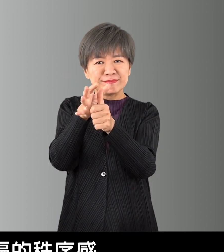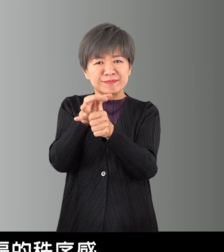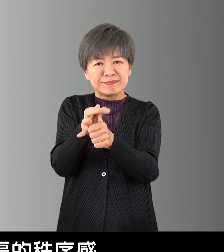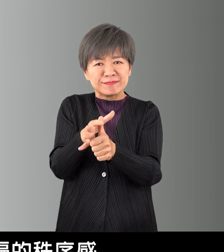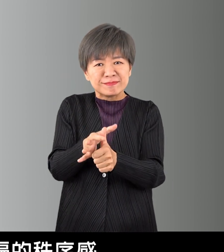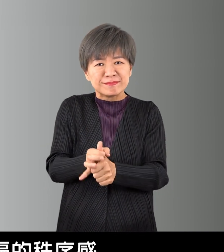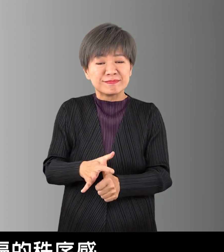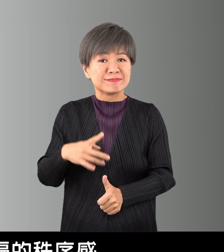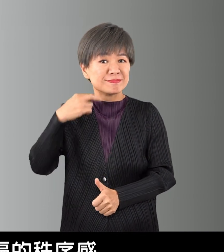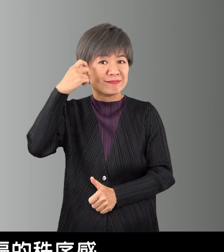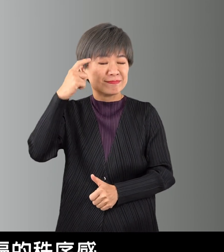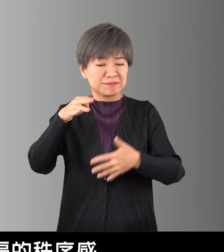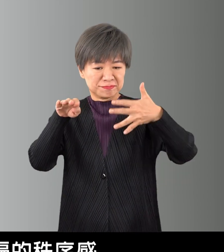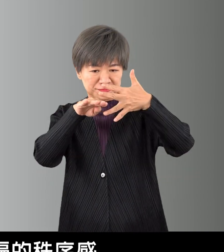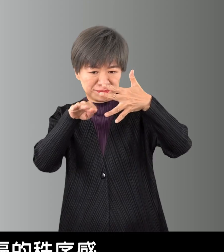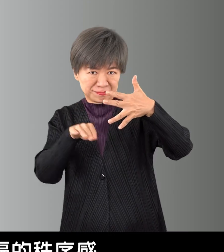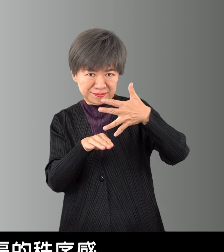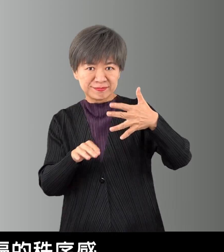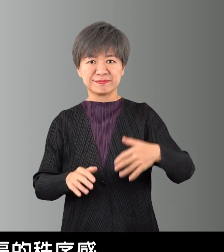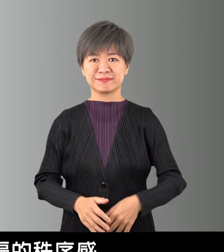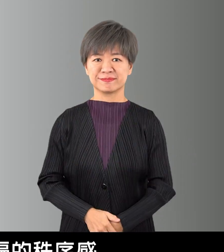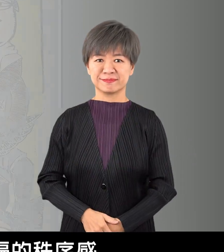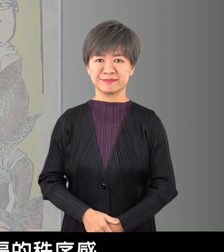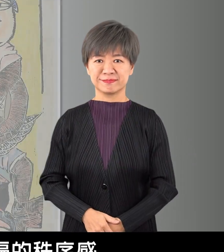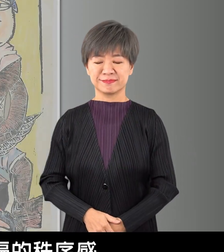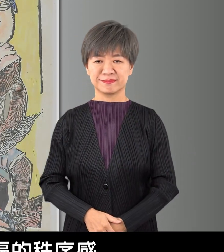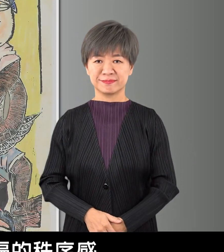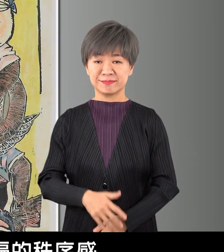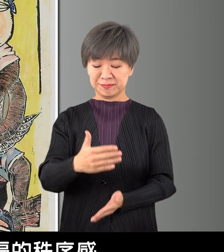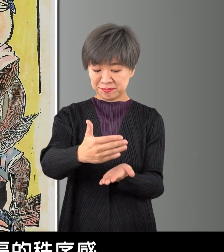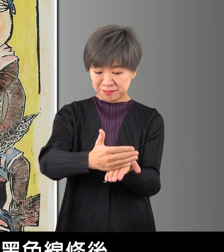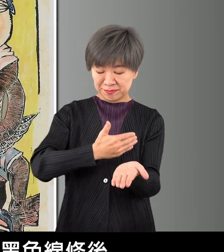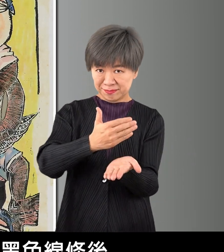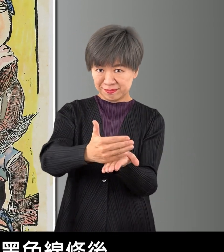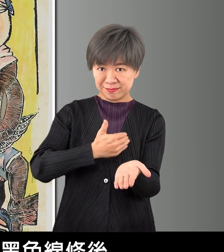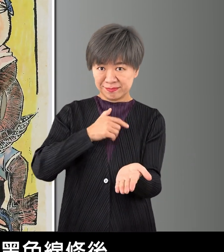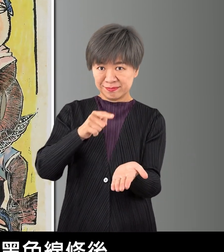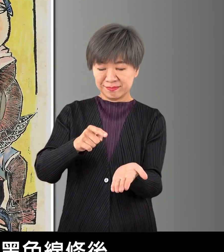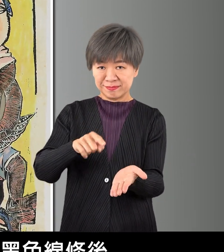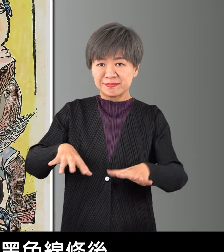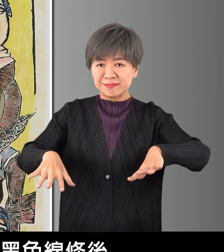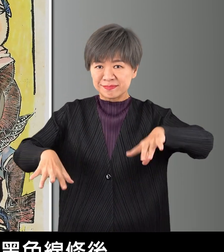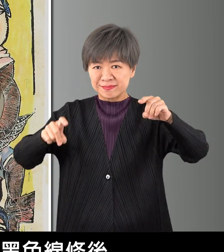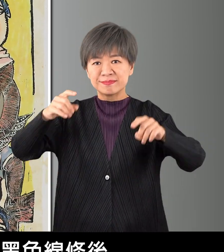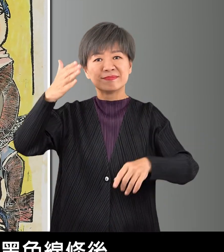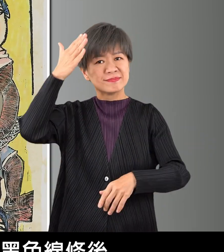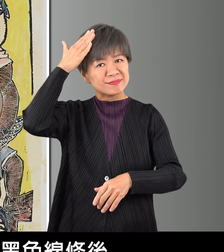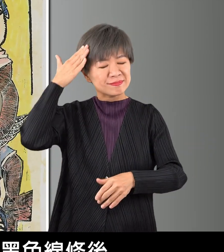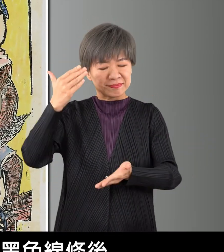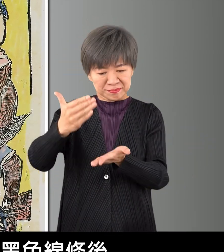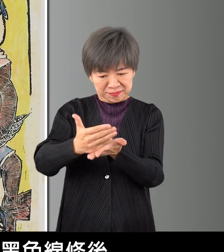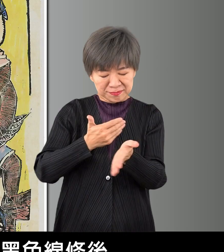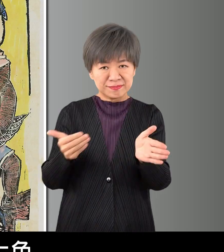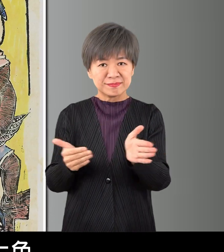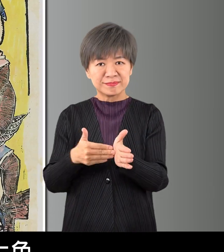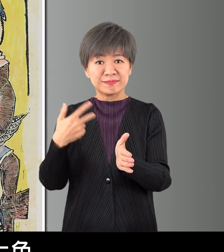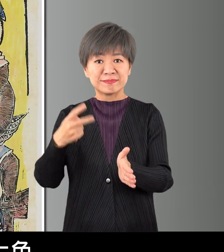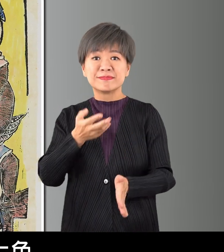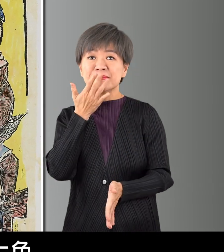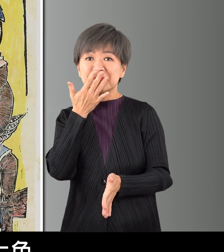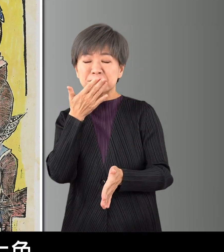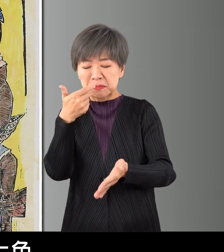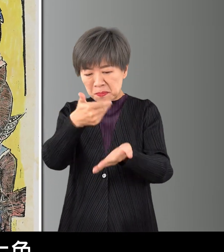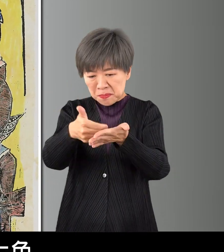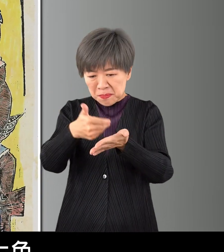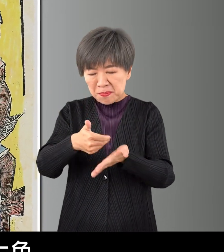一松一紧间隔的秩序感。这幅版画印出黑色线条后手工